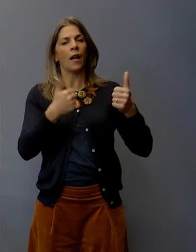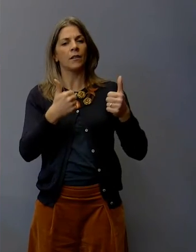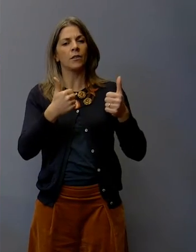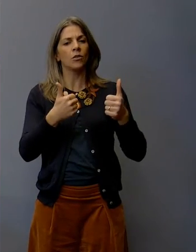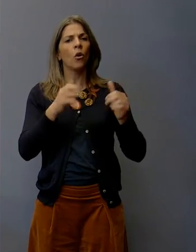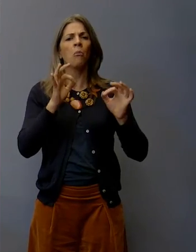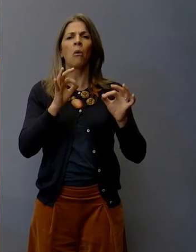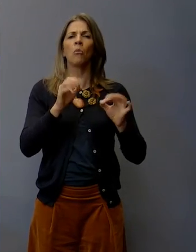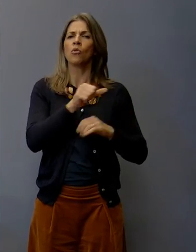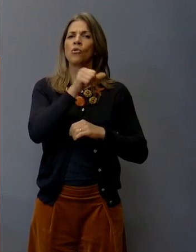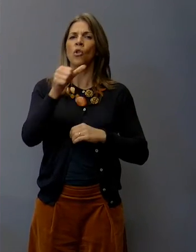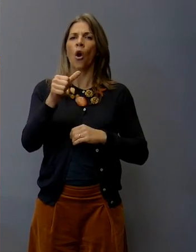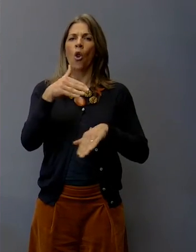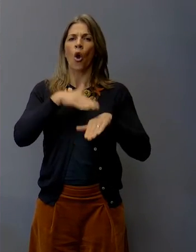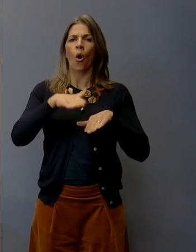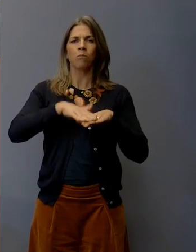comuni ma